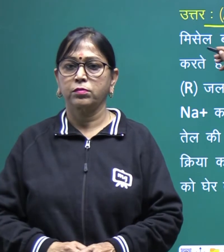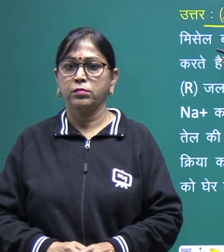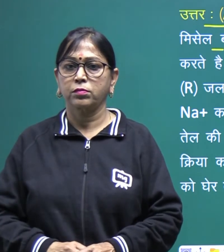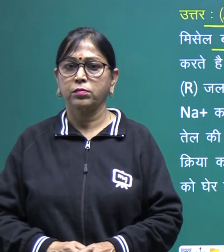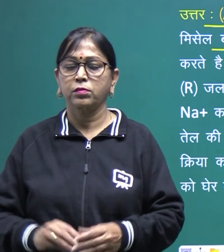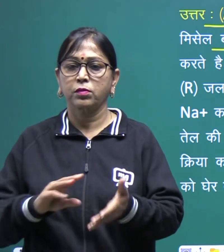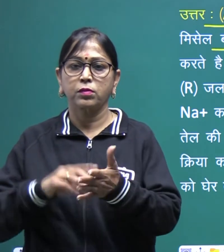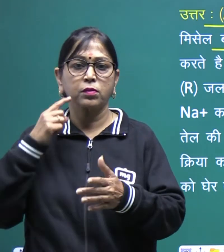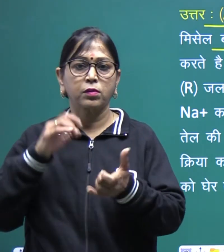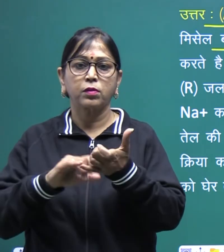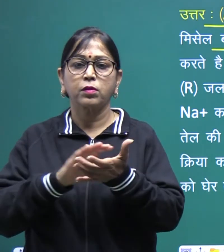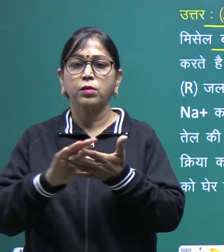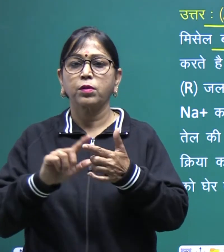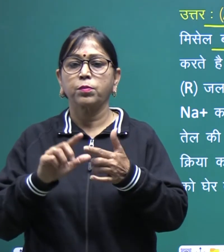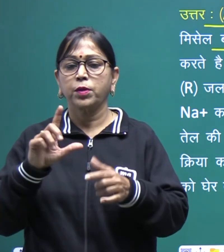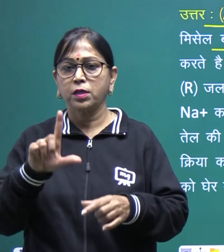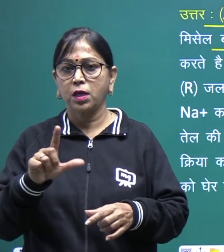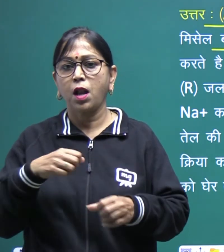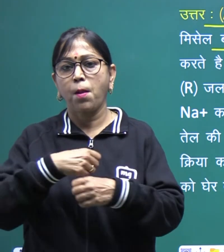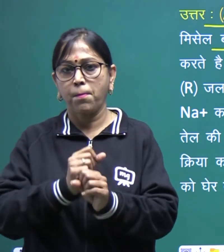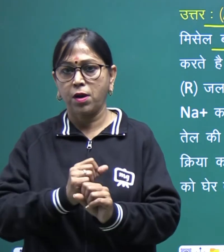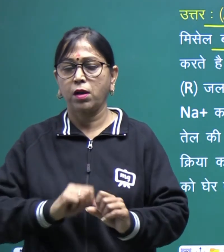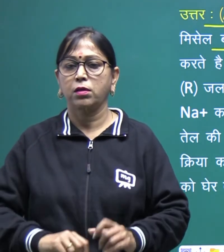मिशेल बनाकर